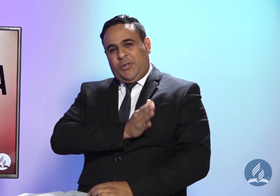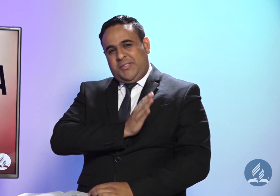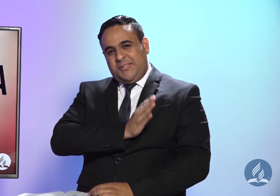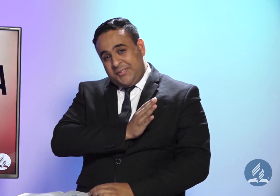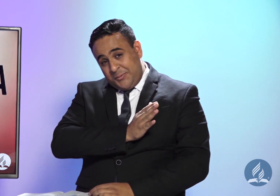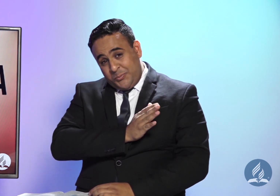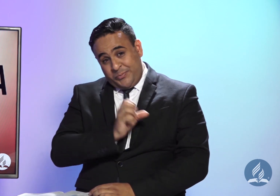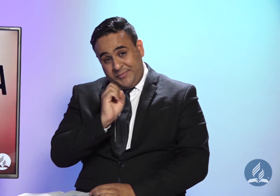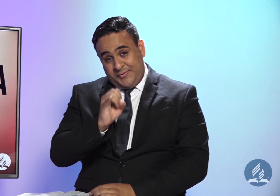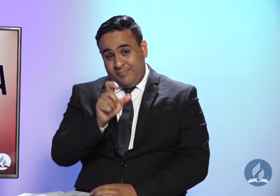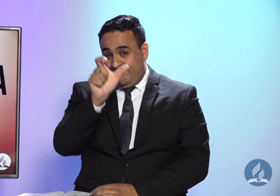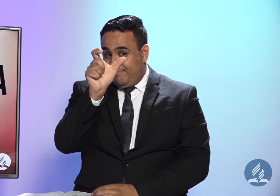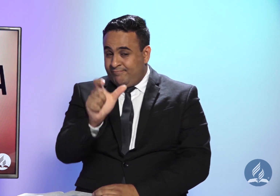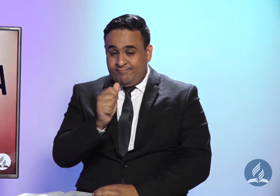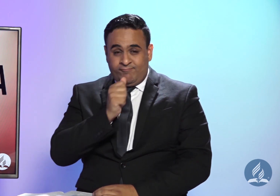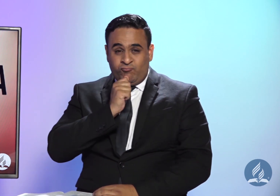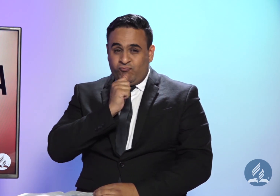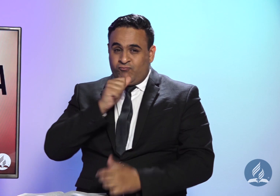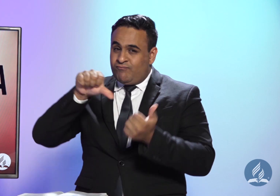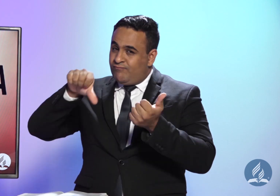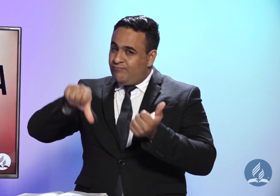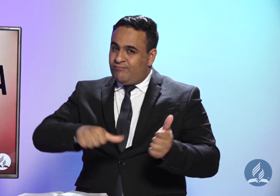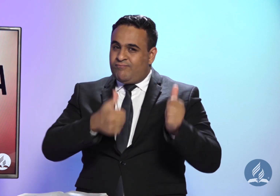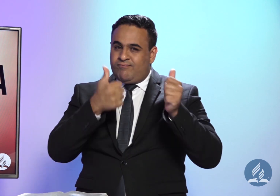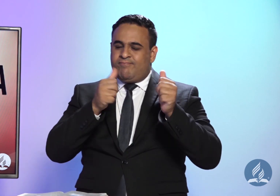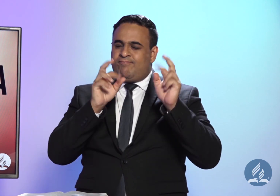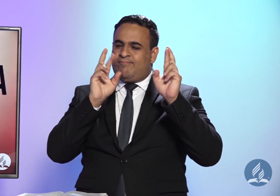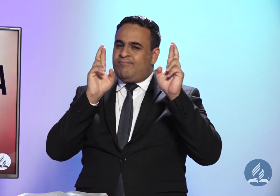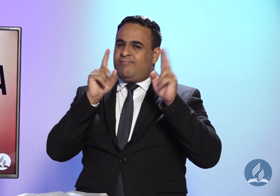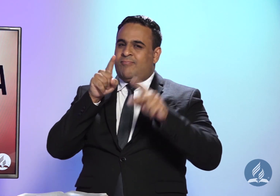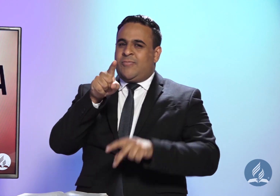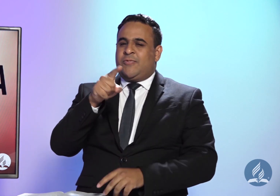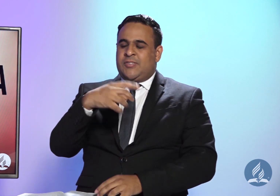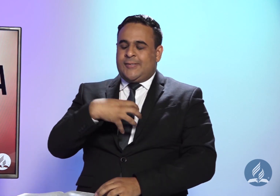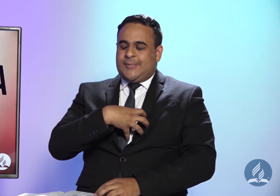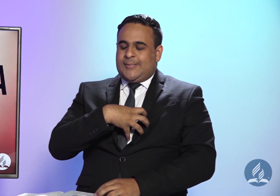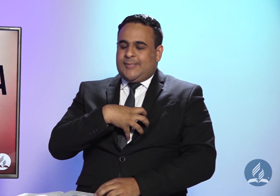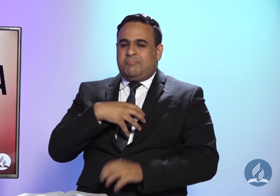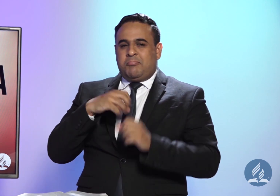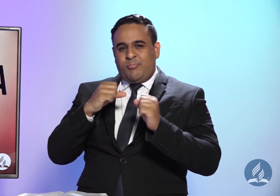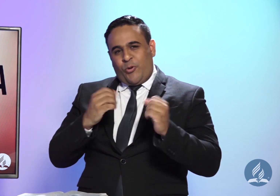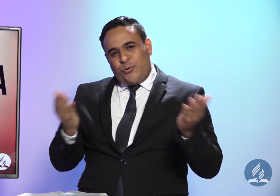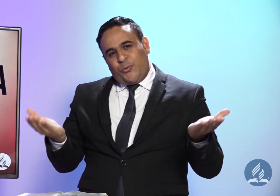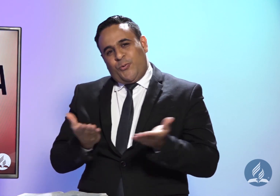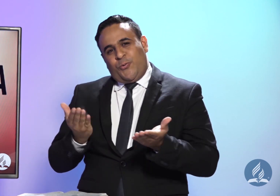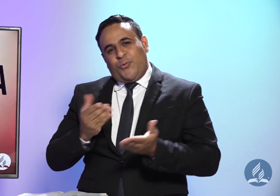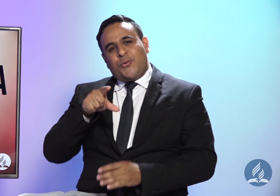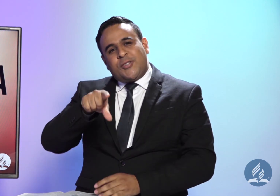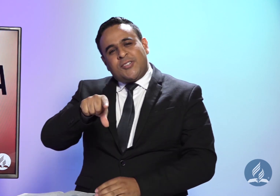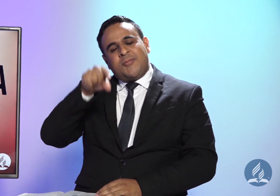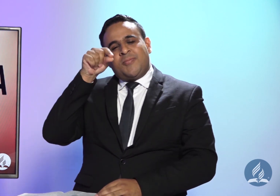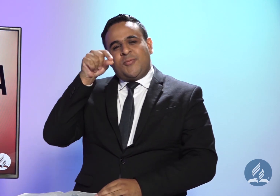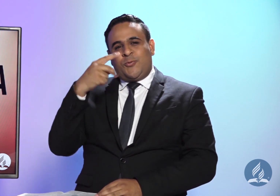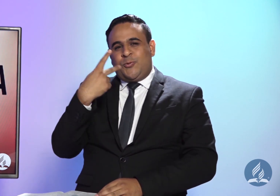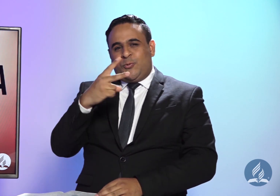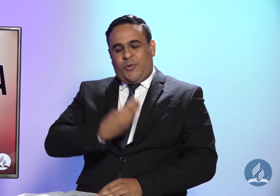em seu coração, que a mensagem dessa música possa fazer com que você atenda ao chamado de Deus e